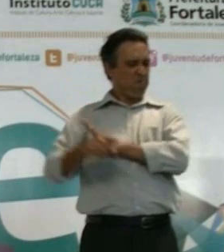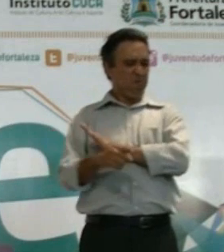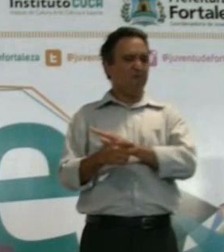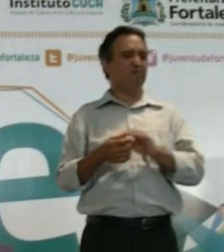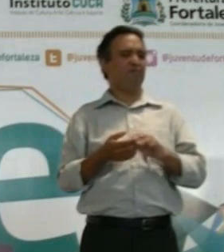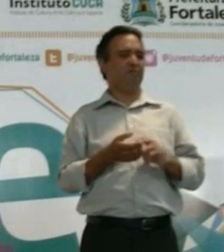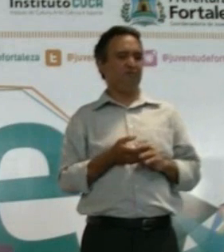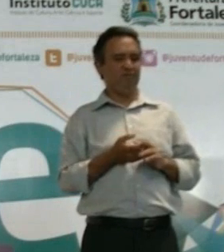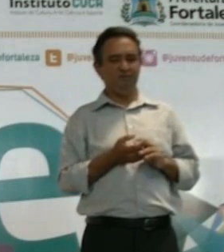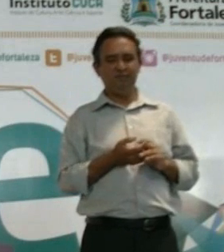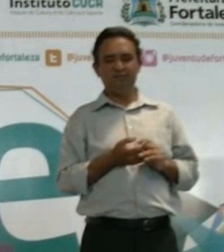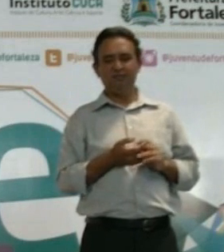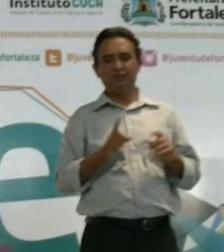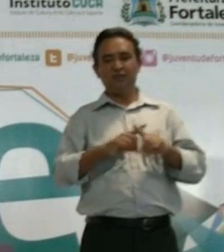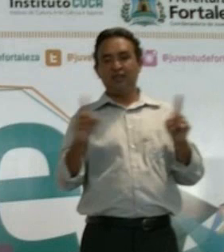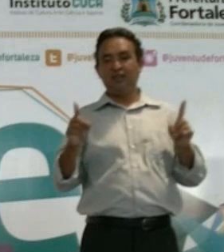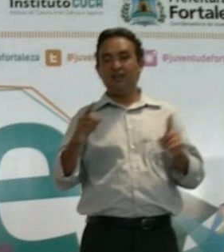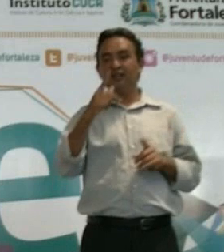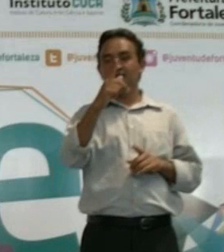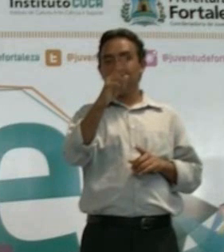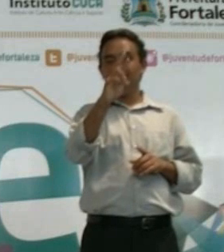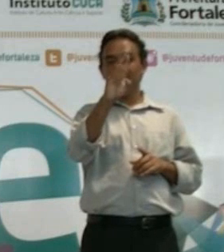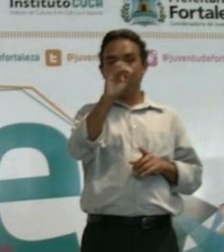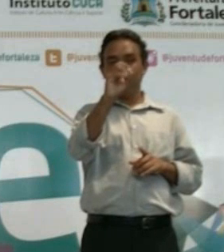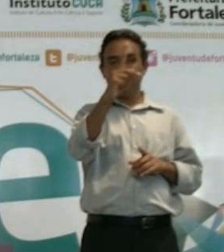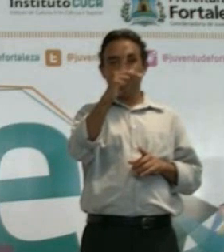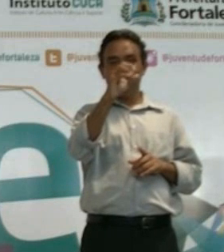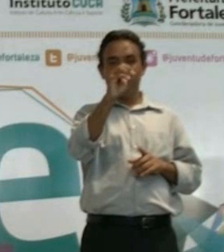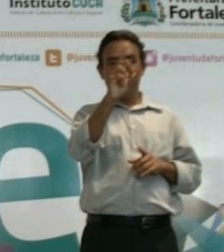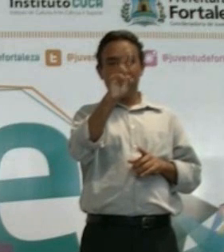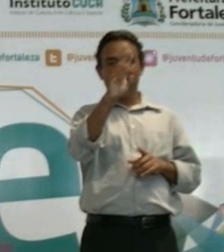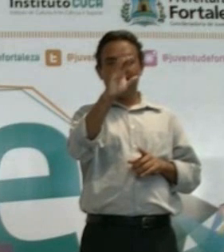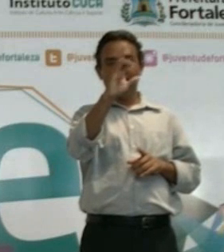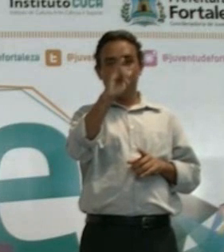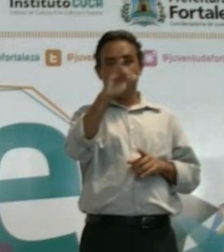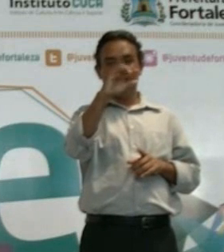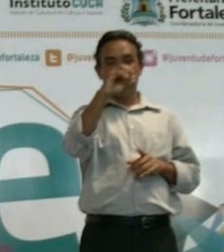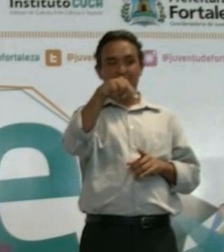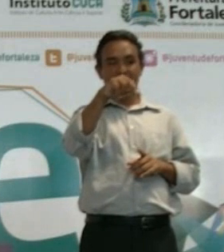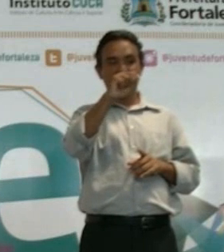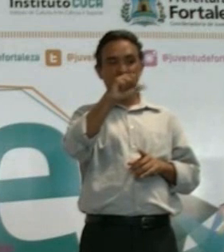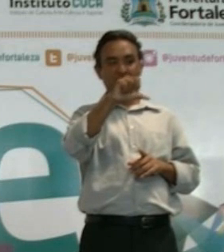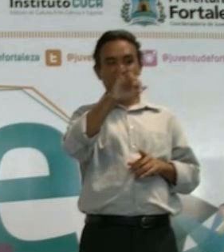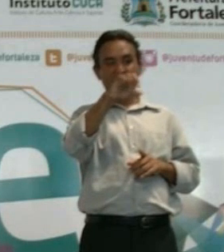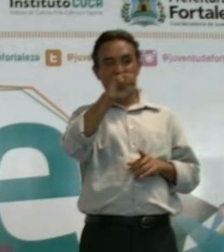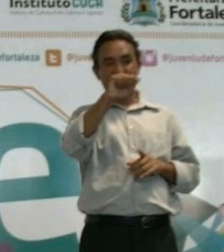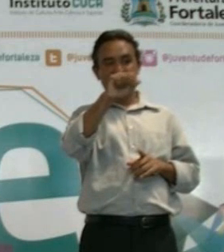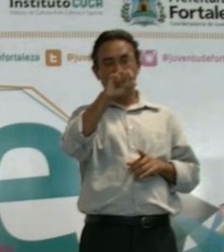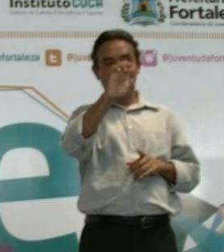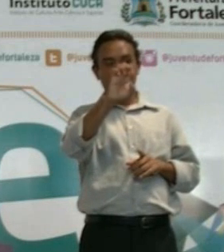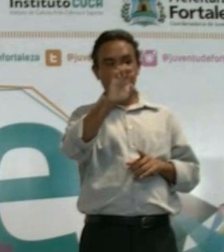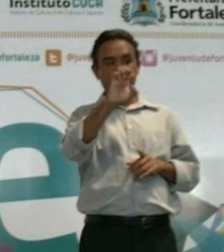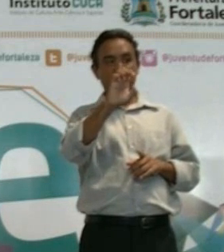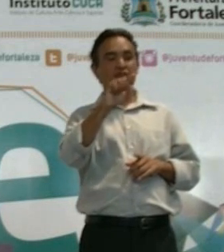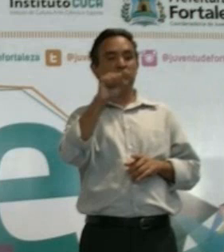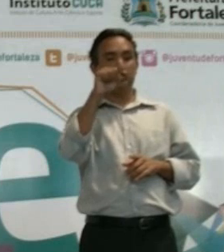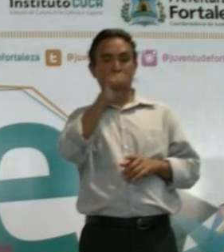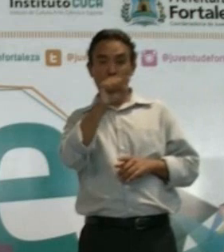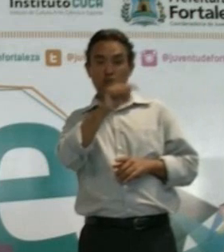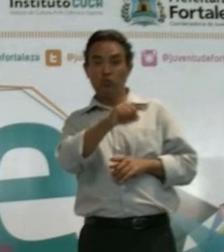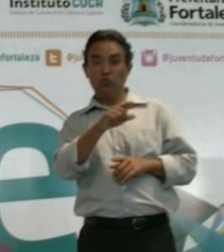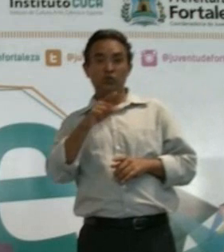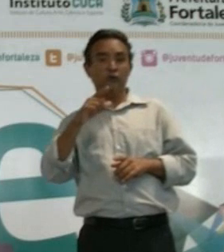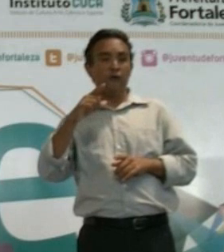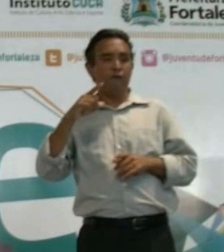com a matemática, né? Mas a proporcionalidade, eu posso dizer assim, é a parte da matemática que mais